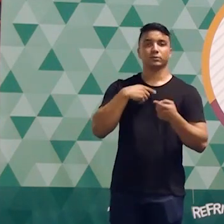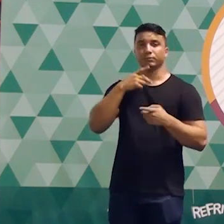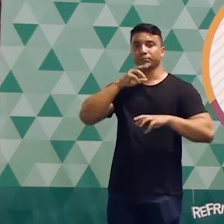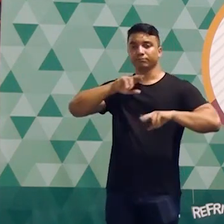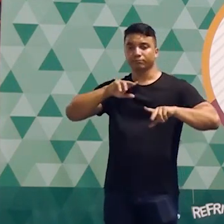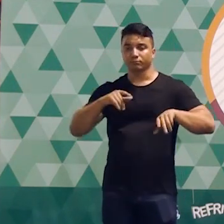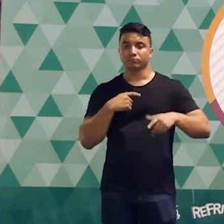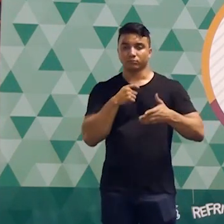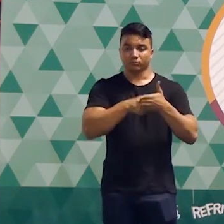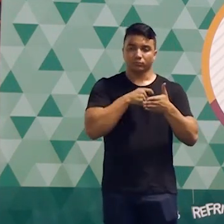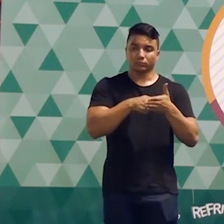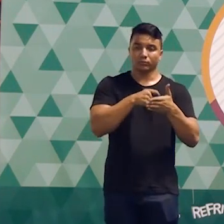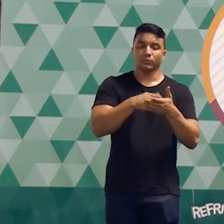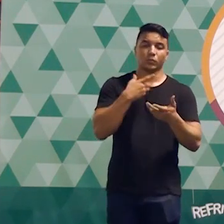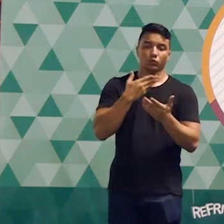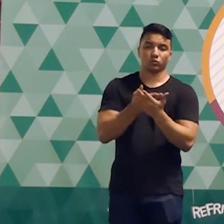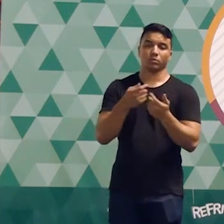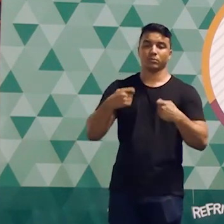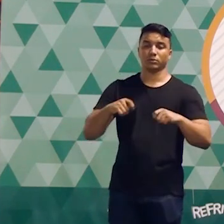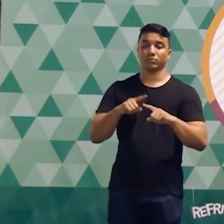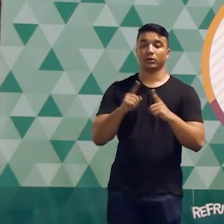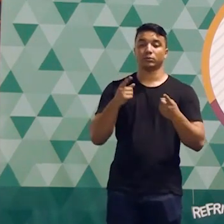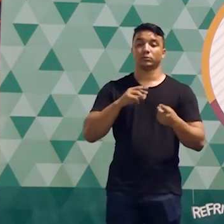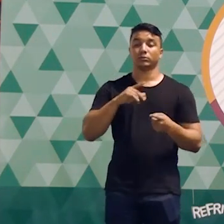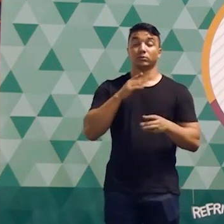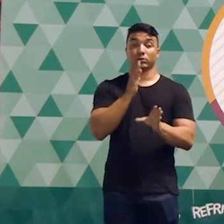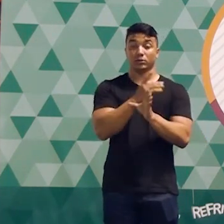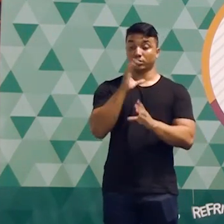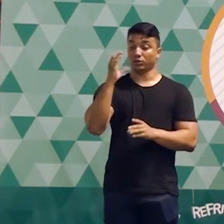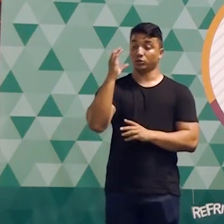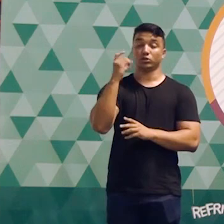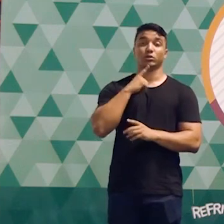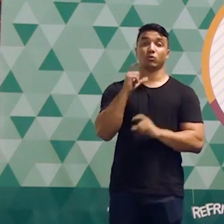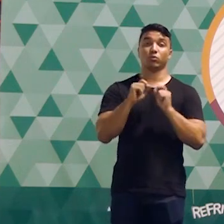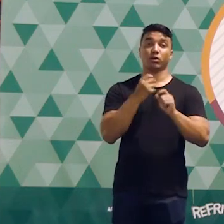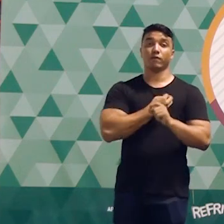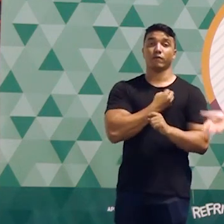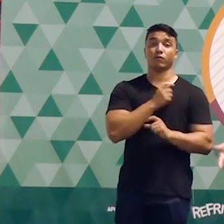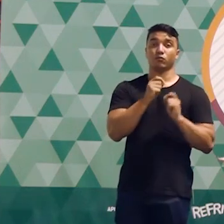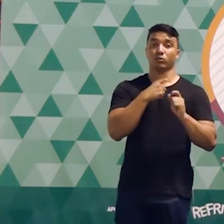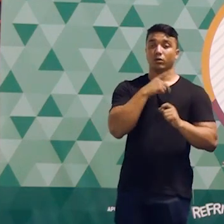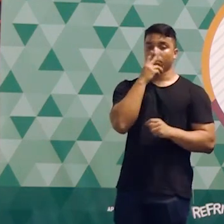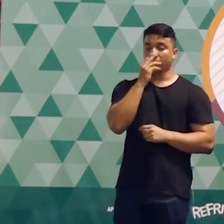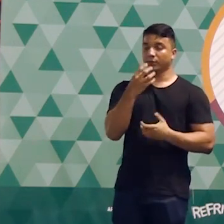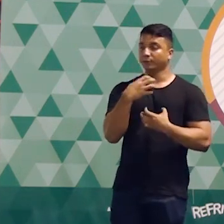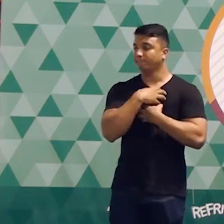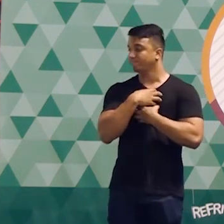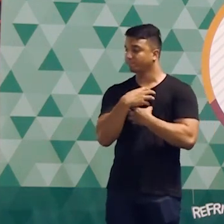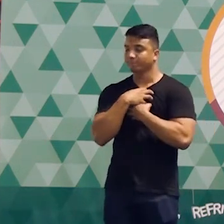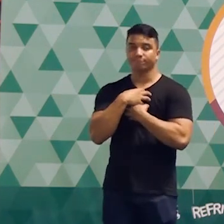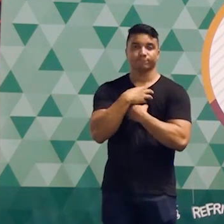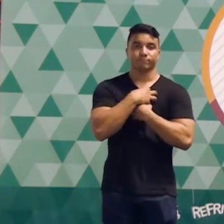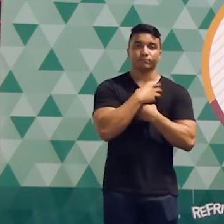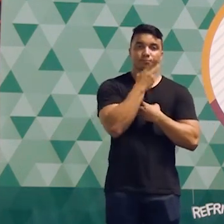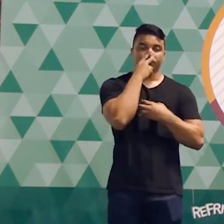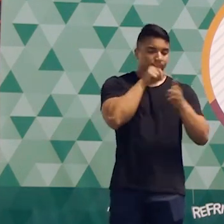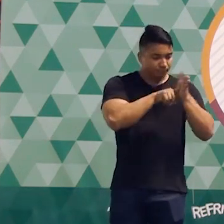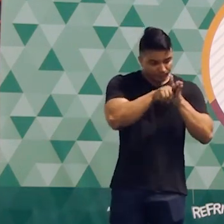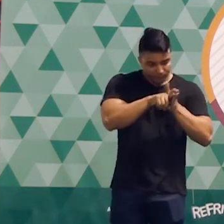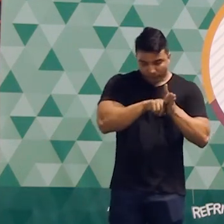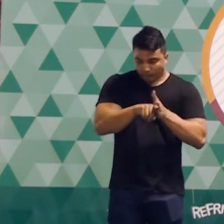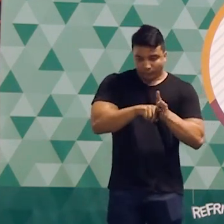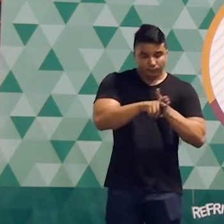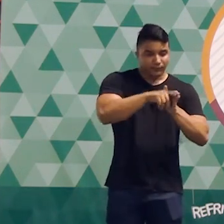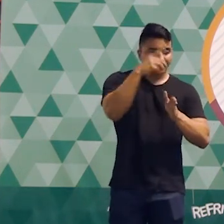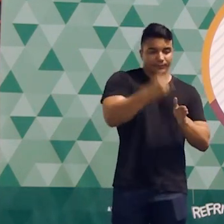essa ideia que você tem que estudar bastante, claro. Mas não é isso não. É porque esses cientistas, eles vivem tendo muita decepção. Então, quer dizer, o cara pesquisa